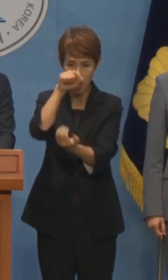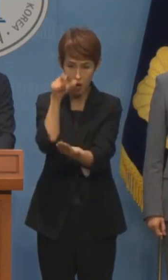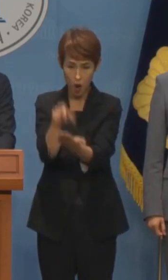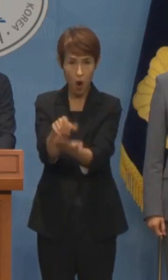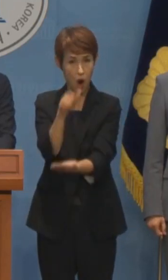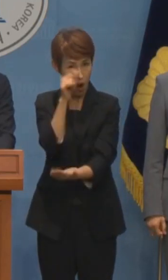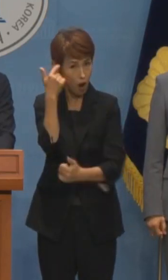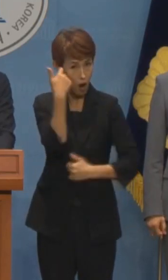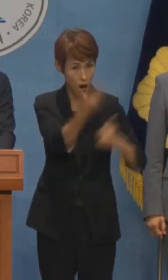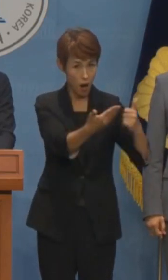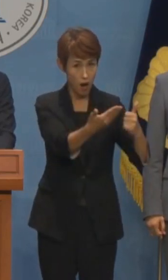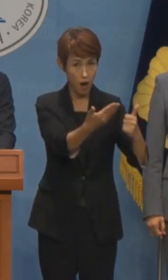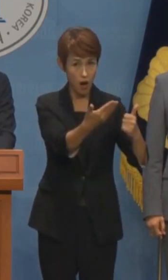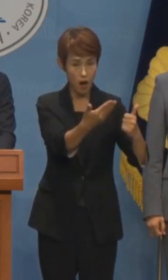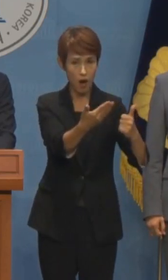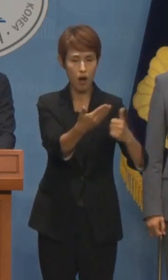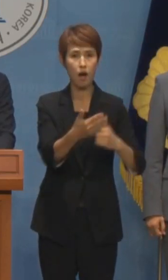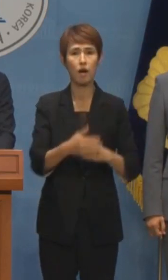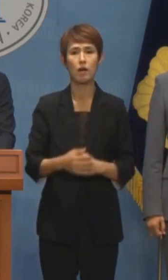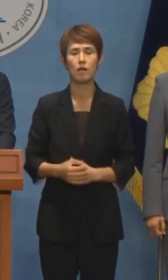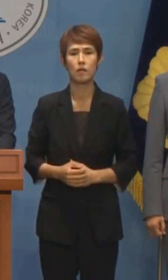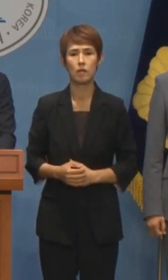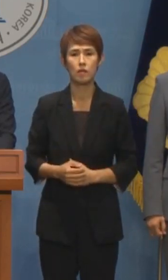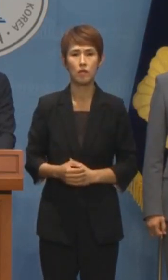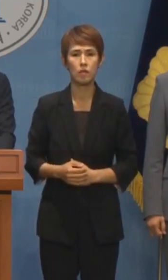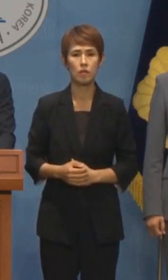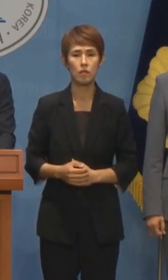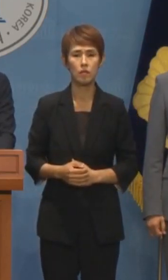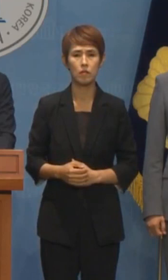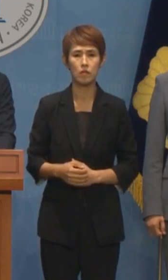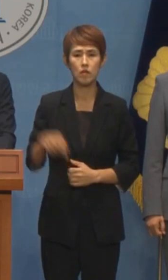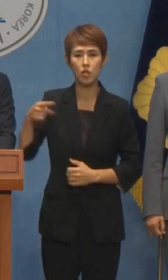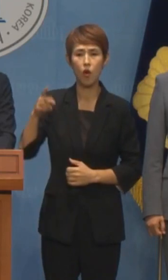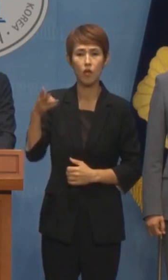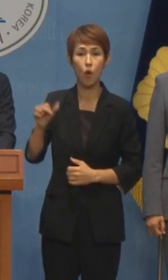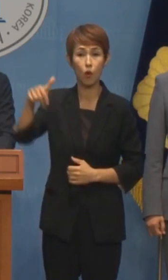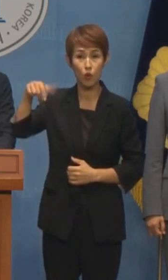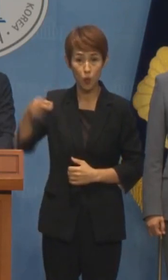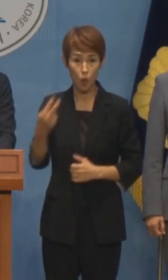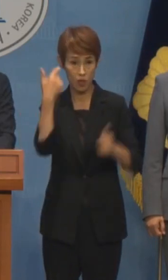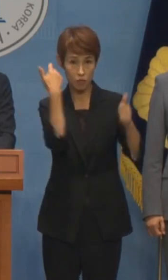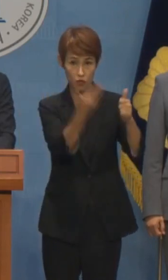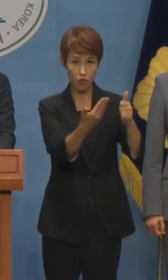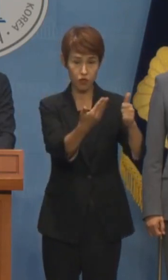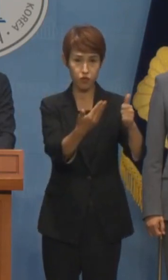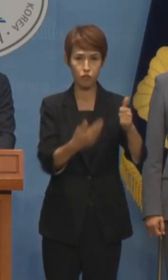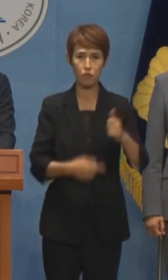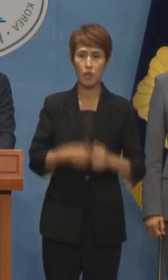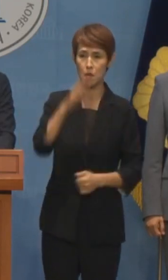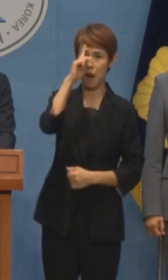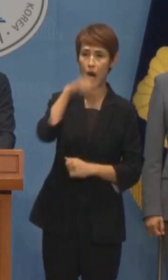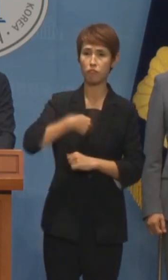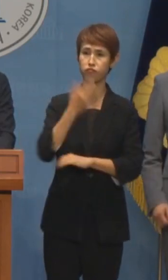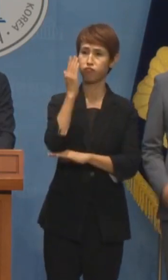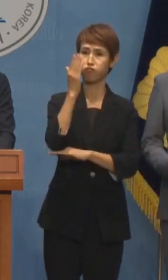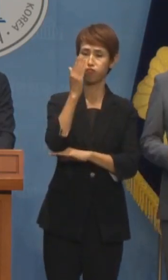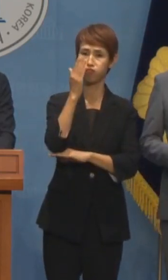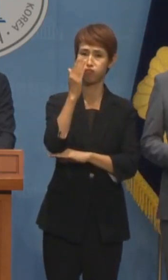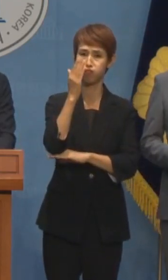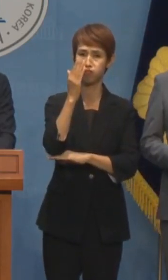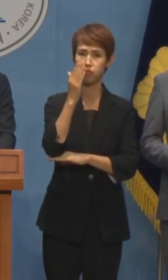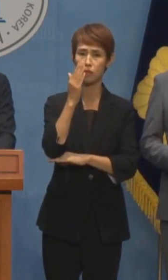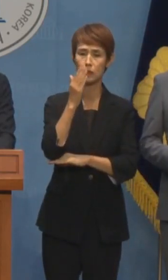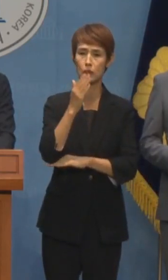적혀 있는 게 맞냐는 서영교 법제사법위원의 질의에 대해 박정훈 대령 본인이 했던 이야기를 그대로